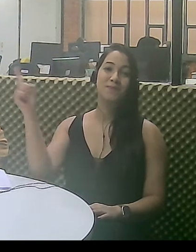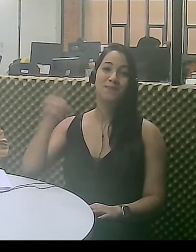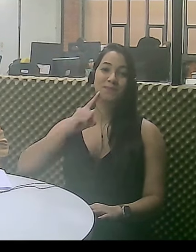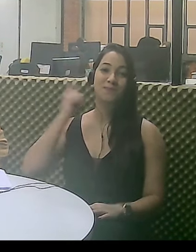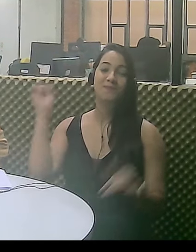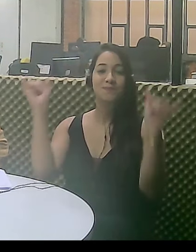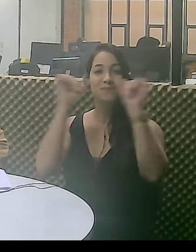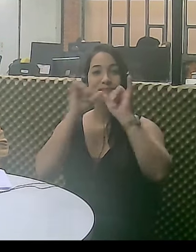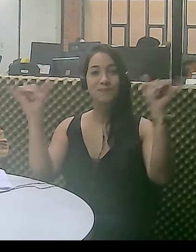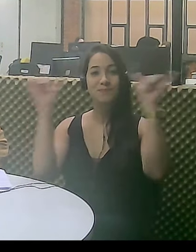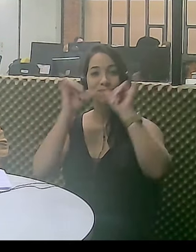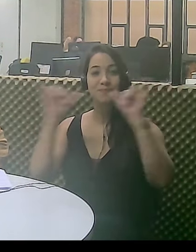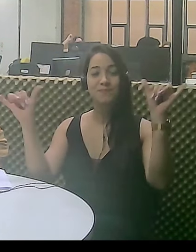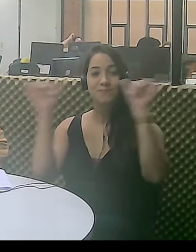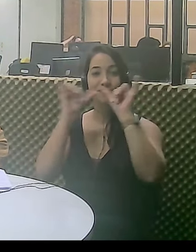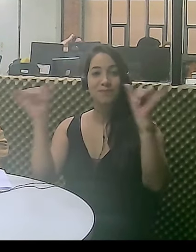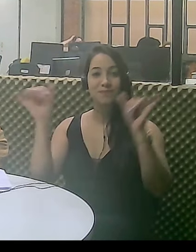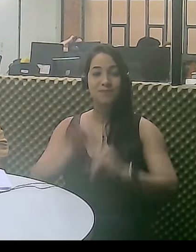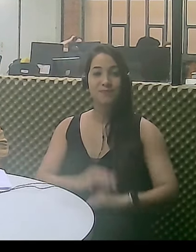Giro de